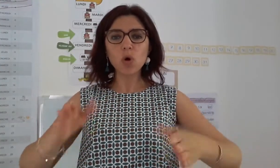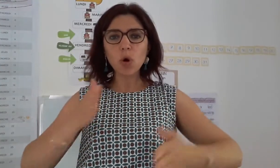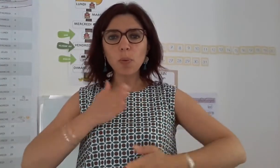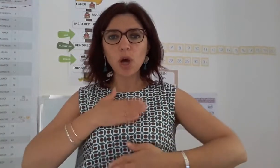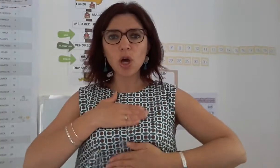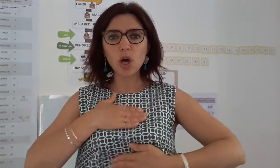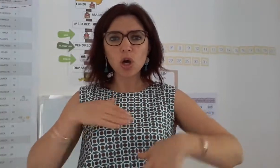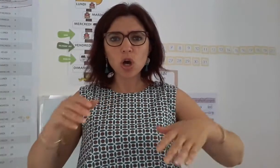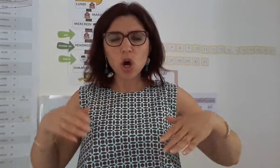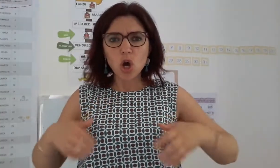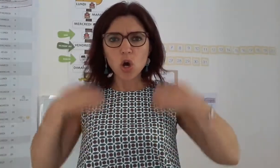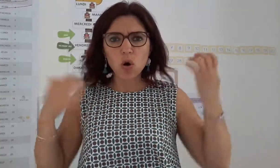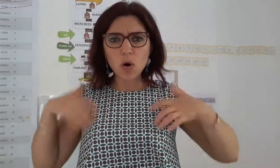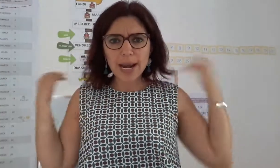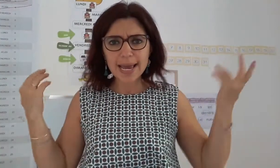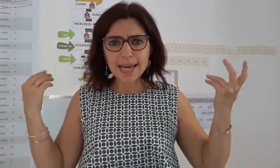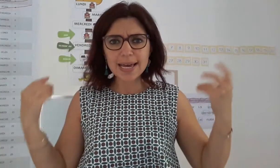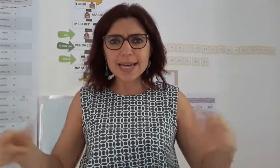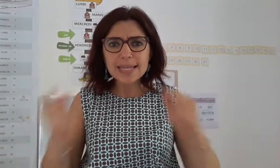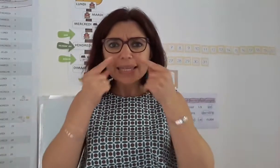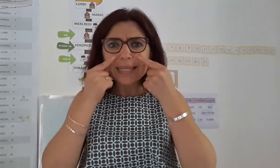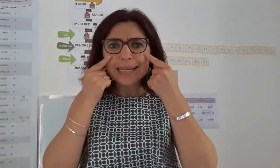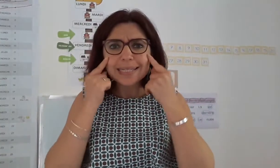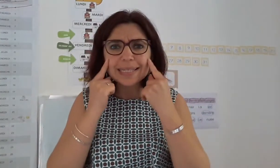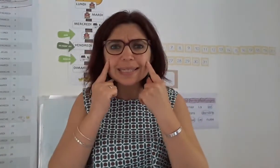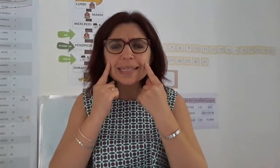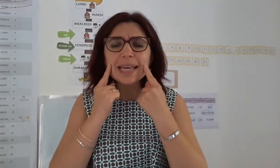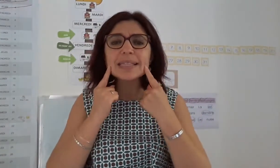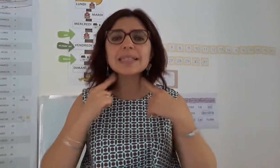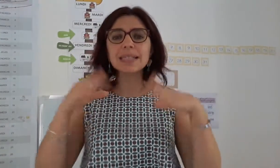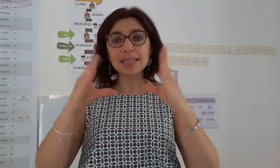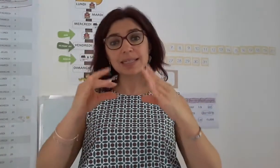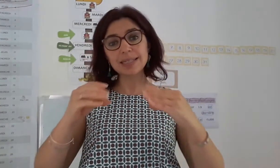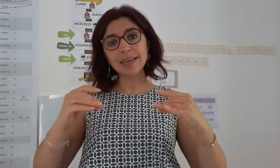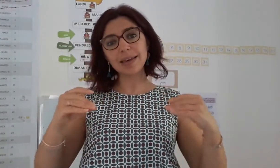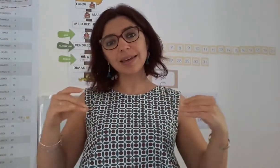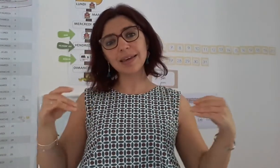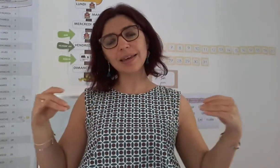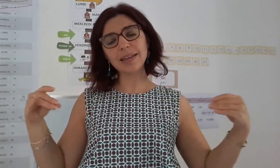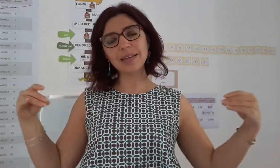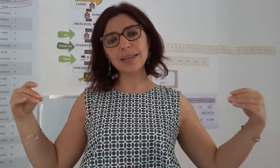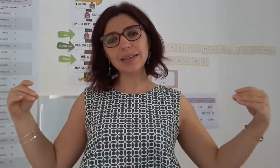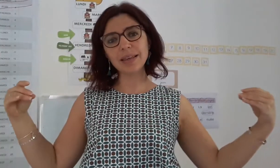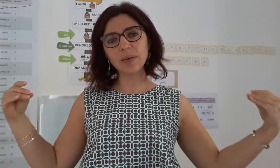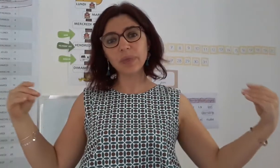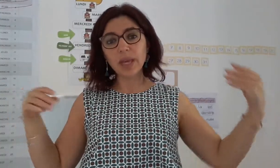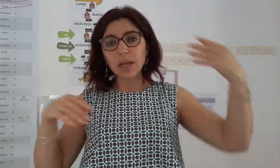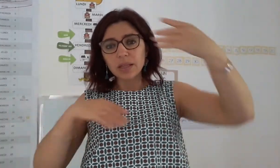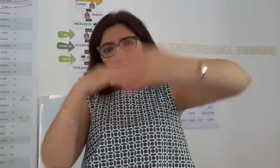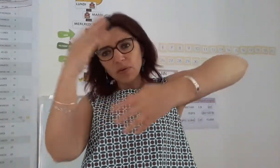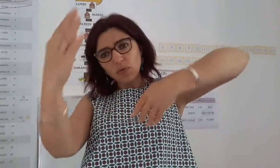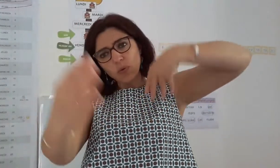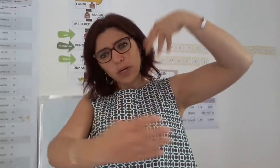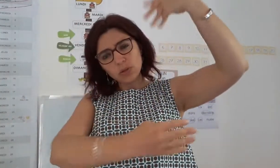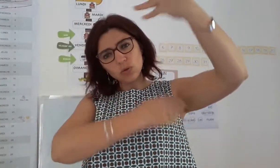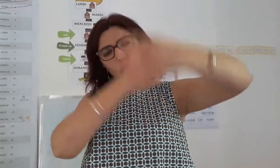amour, peur, colère, tristesse et sérénité. Des fois